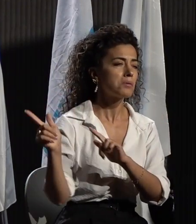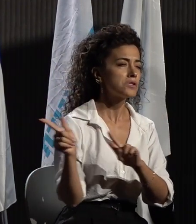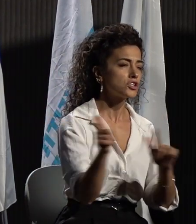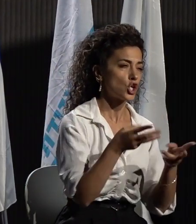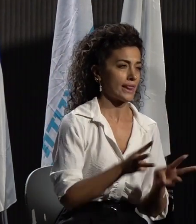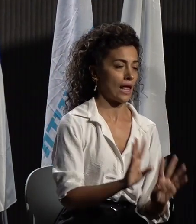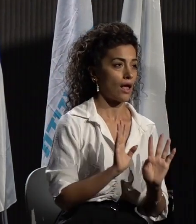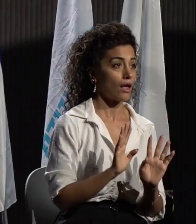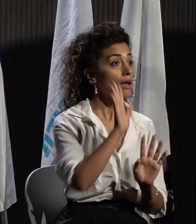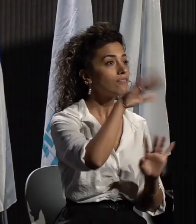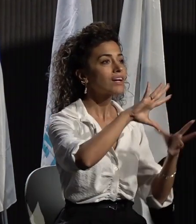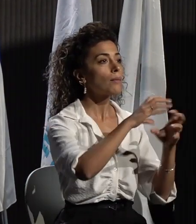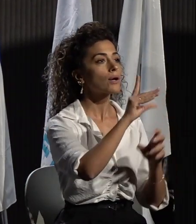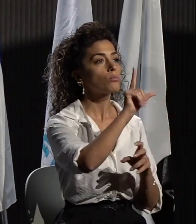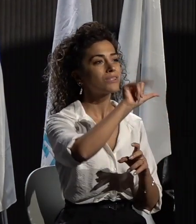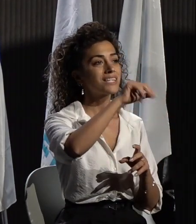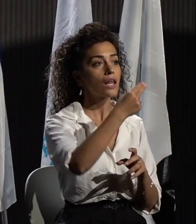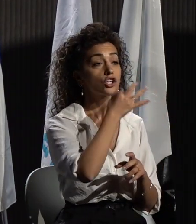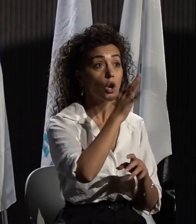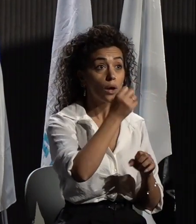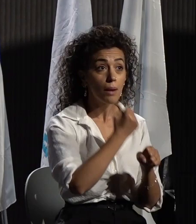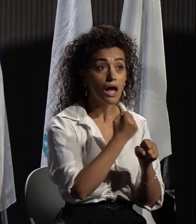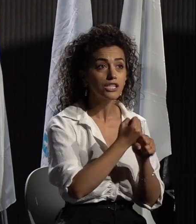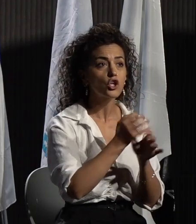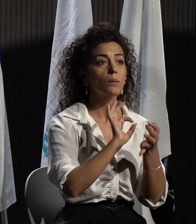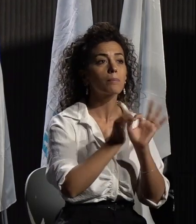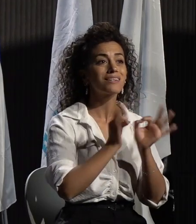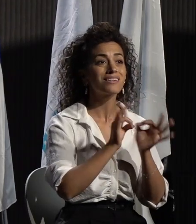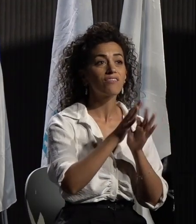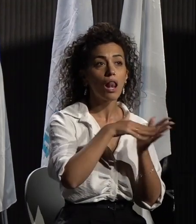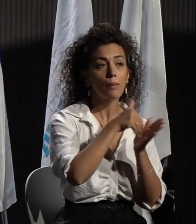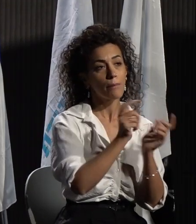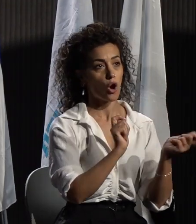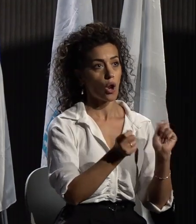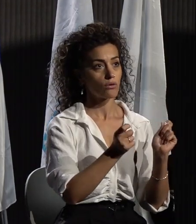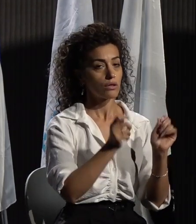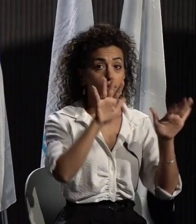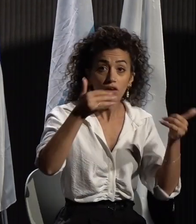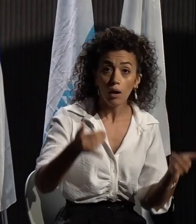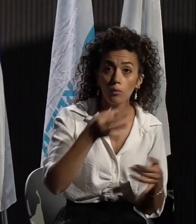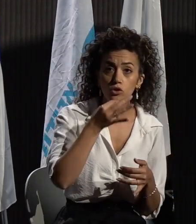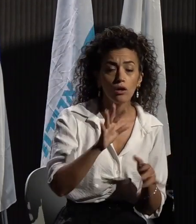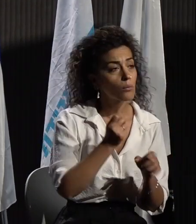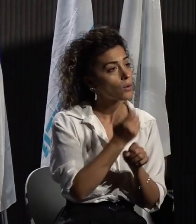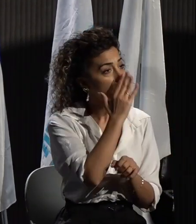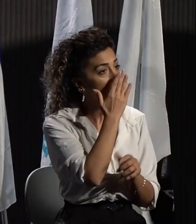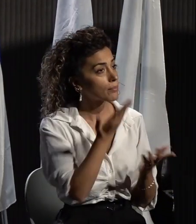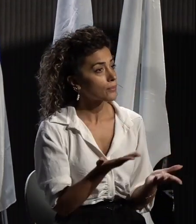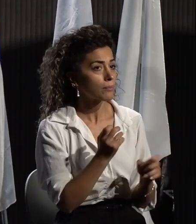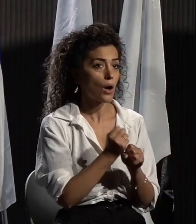דליה שאלו, מה יהיה עם פסטיבל המחולות? וגם היום התחבטנו בשאלה, מה עושים בפורים